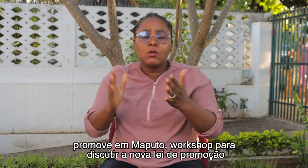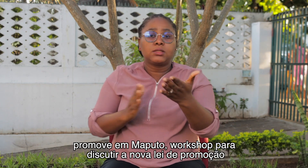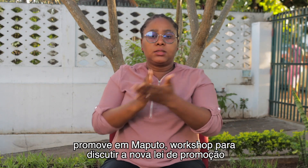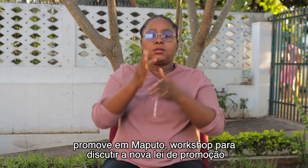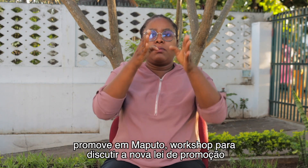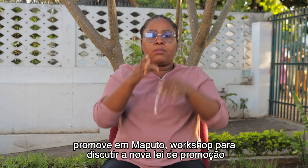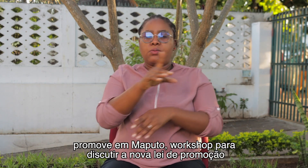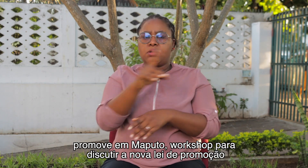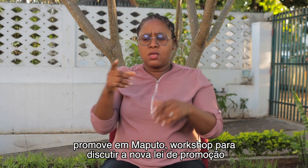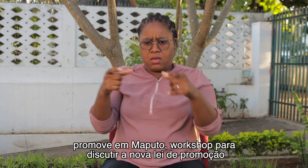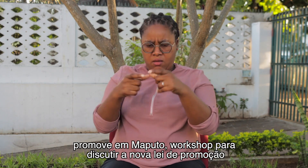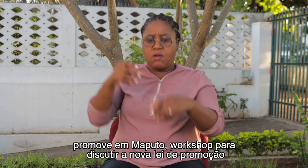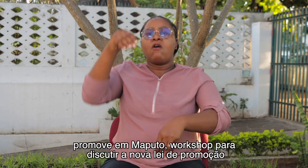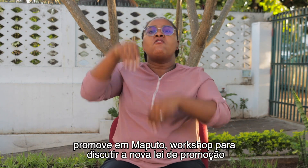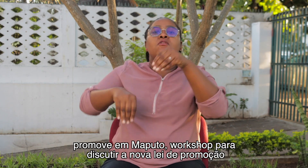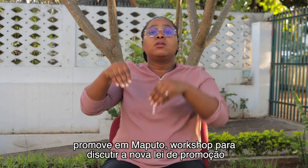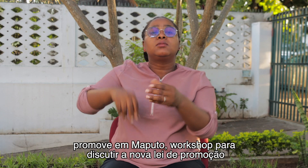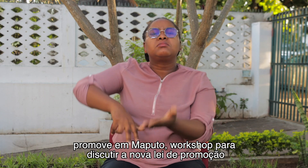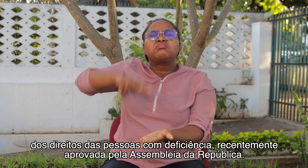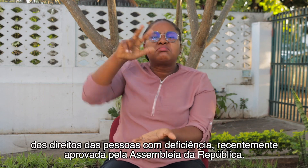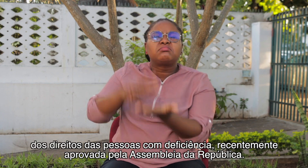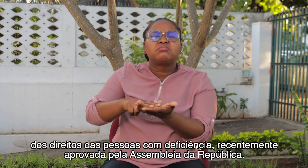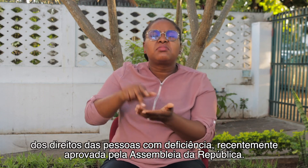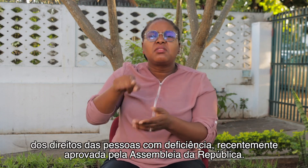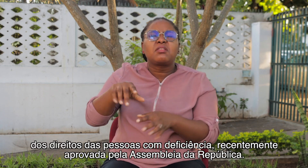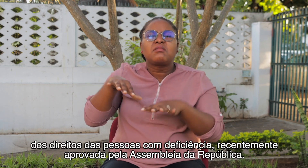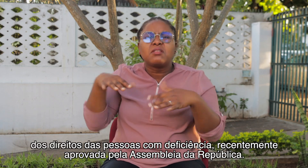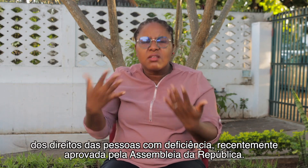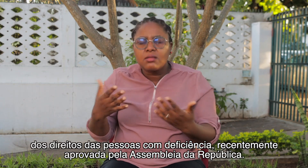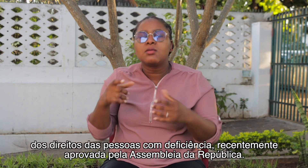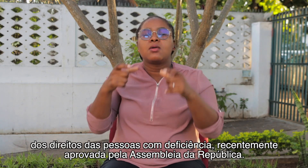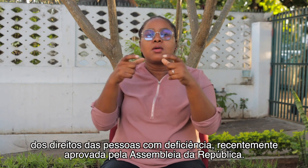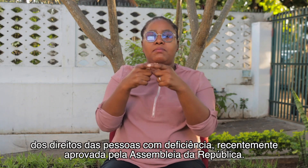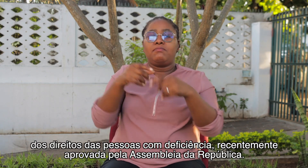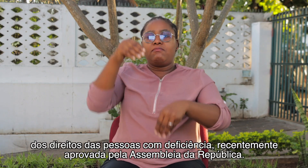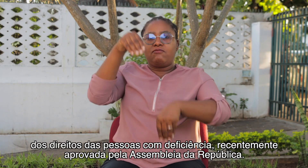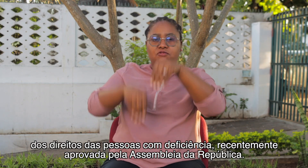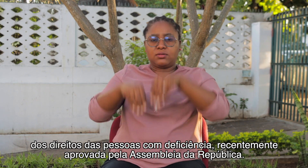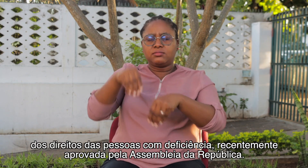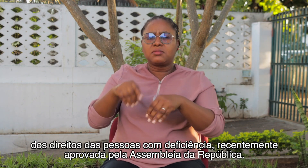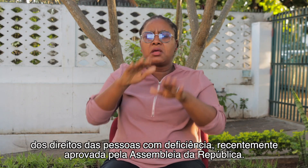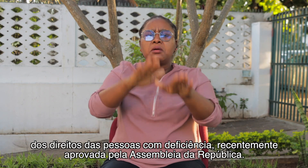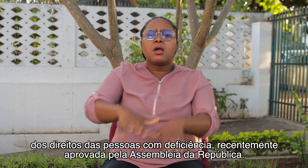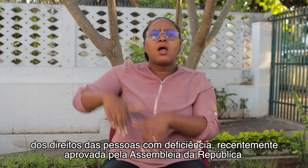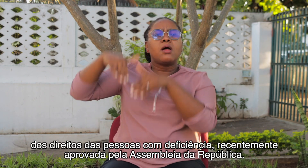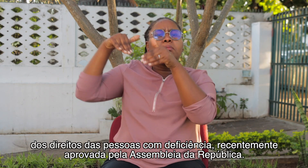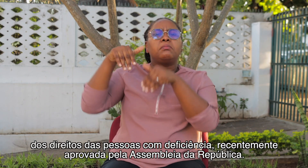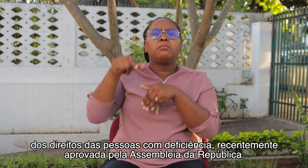para discutir a nova lei de promoção dos direitos das pessoas com deficiência, recentemente aprovada pela Assembleia da